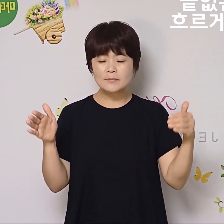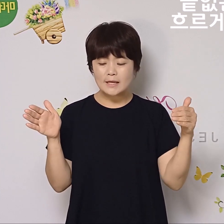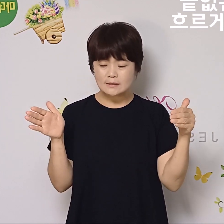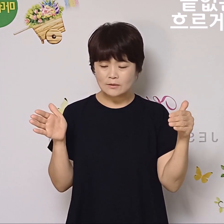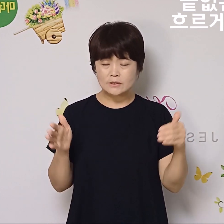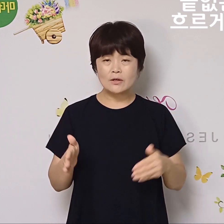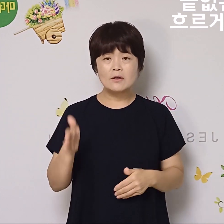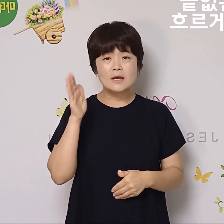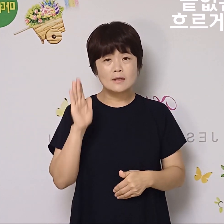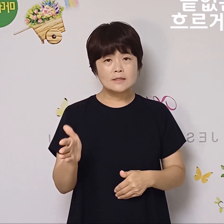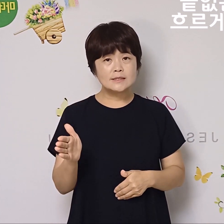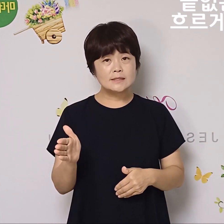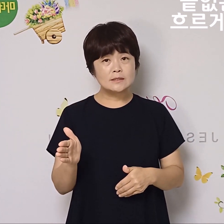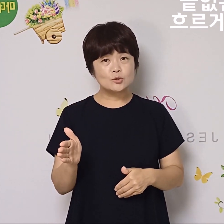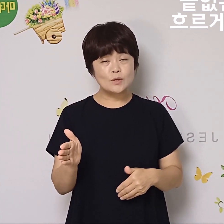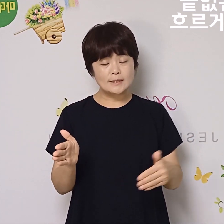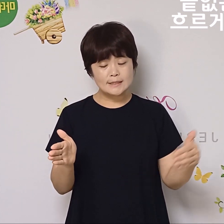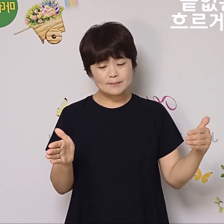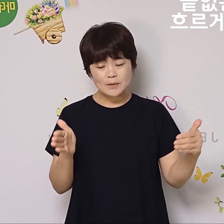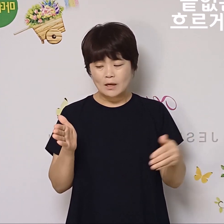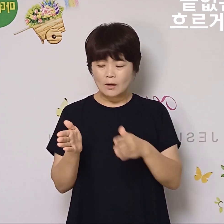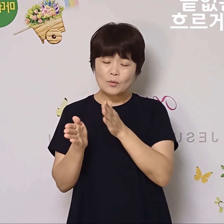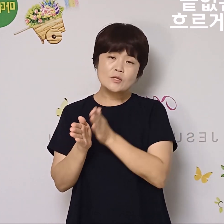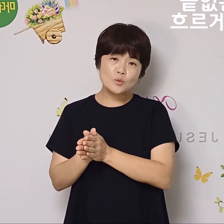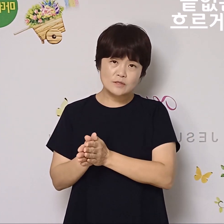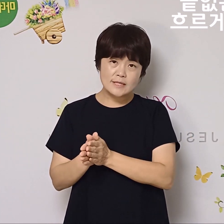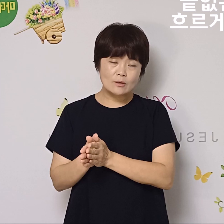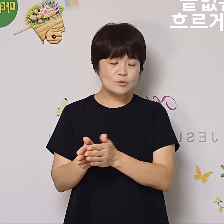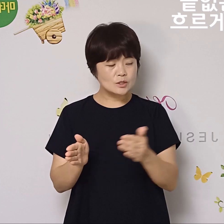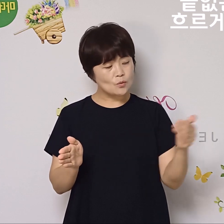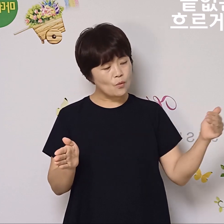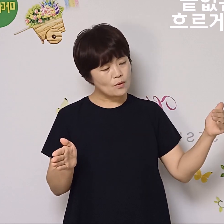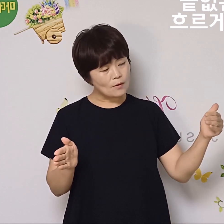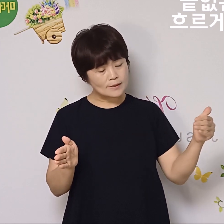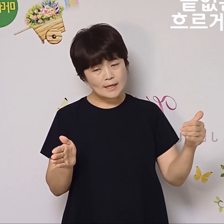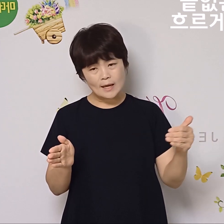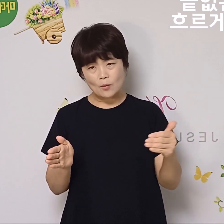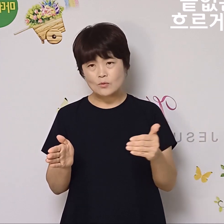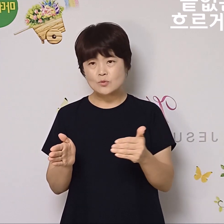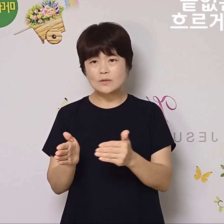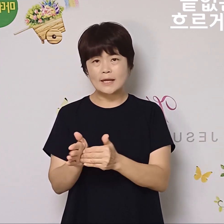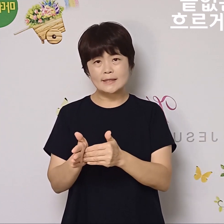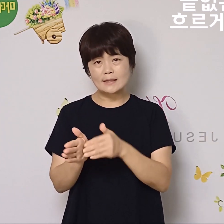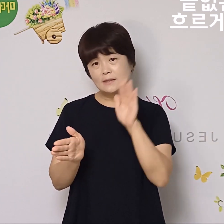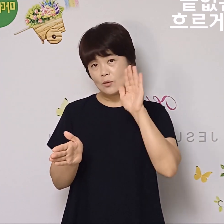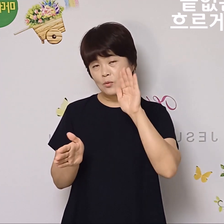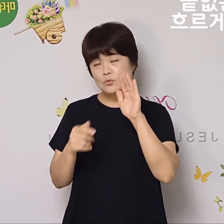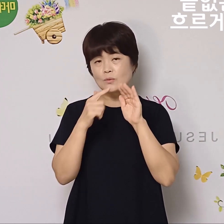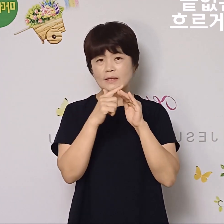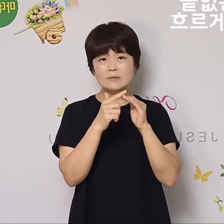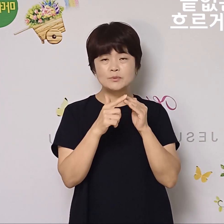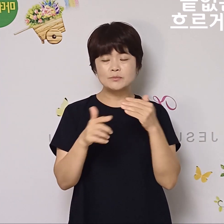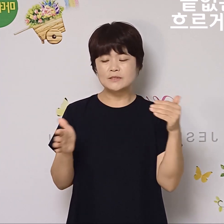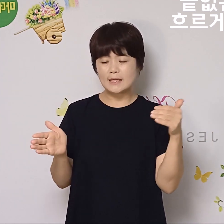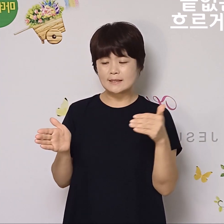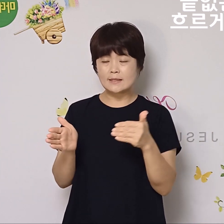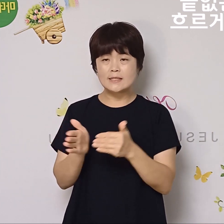끝없다는 거는요. 끝수화는 왼손을 세우시고 거기에 오른손을 오른손의 끝부분을 갖다